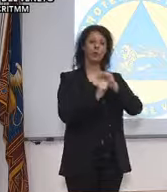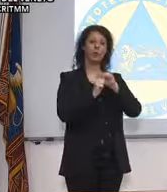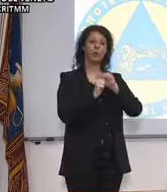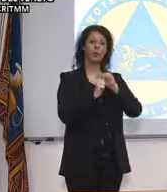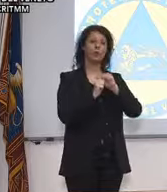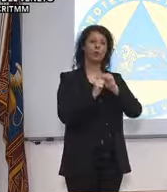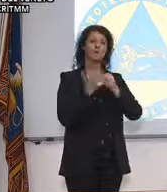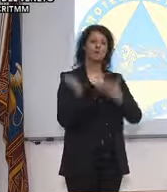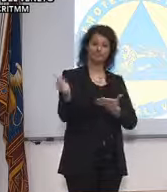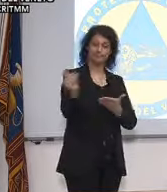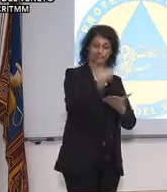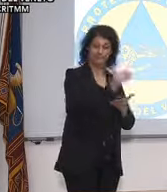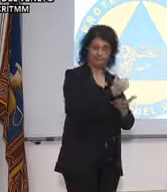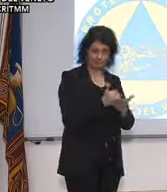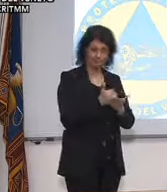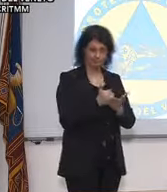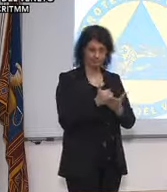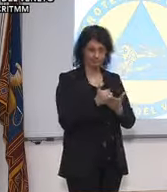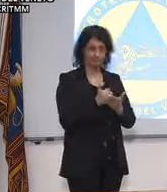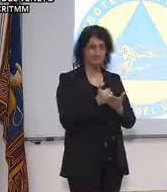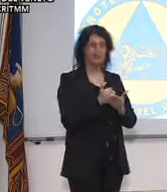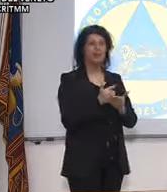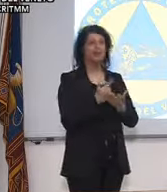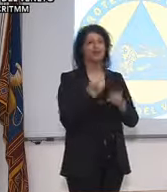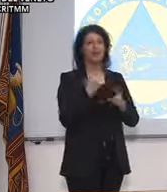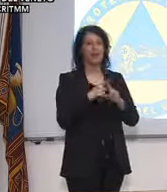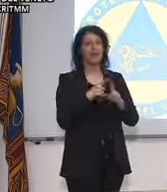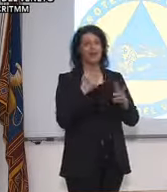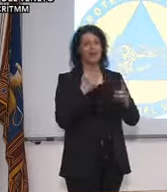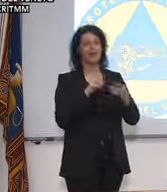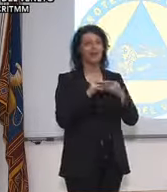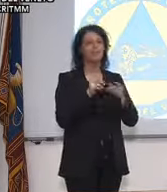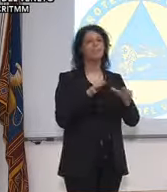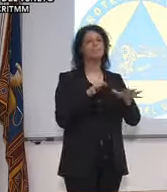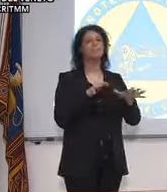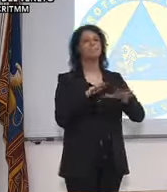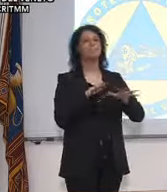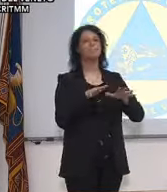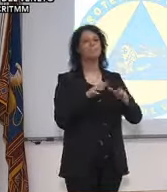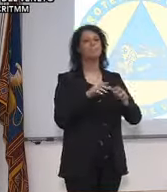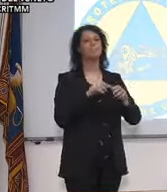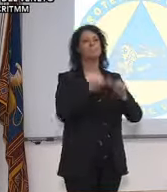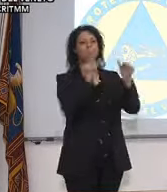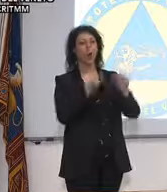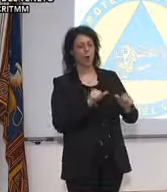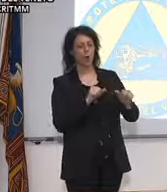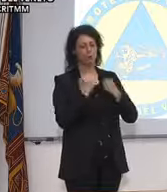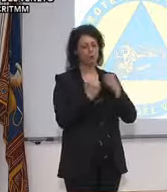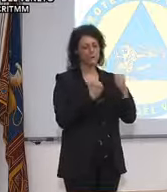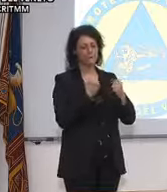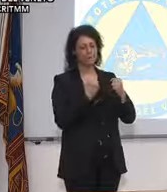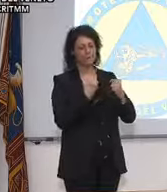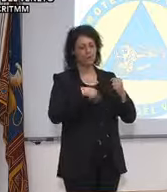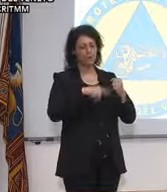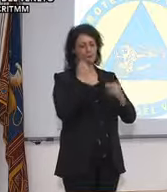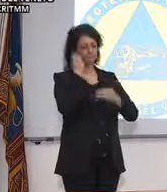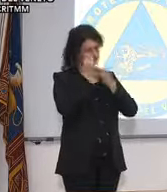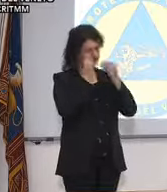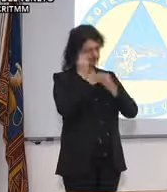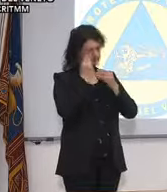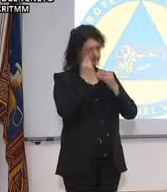queste osservazioni, in più delle modalità, insomma, che noi abbiamo un po' così pensato, in